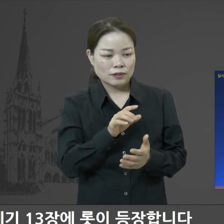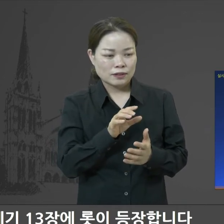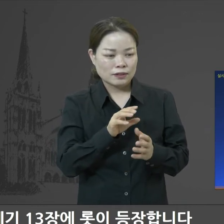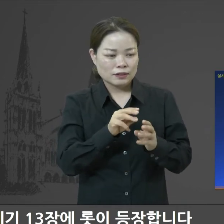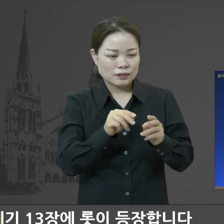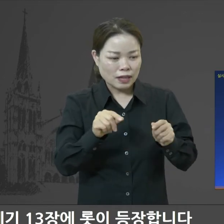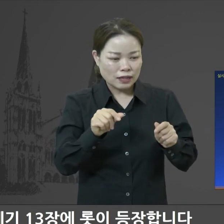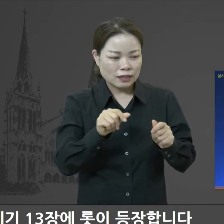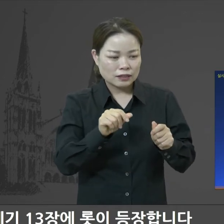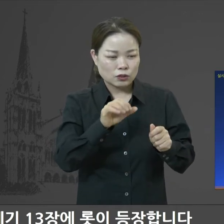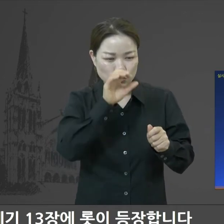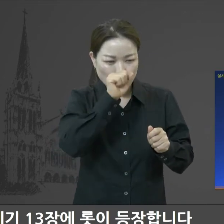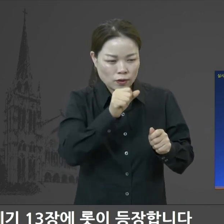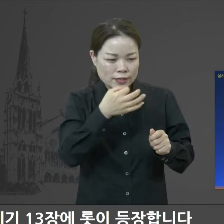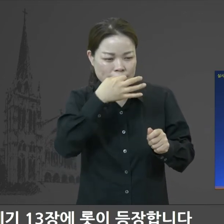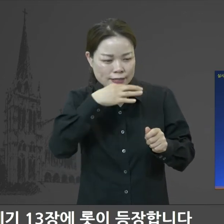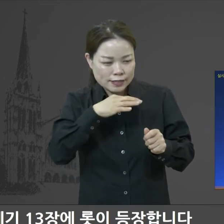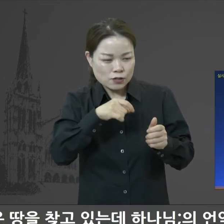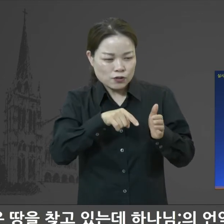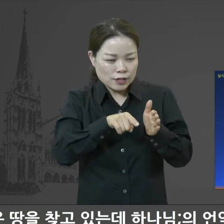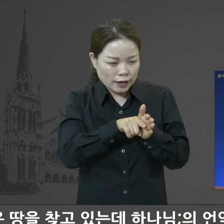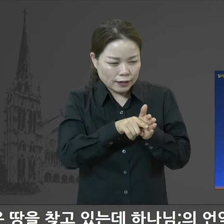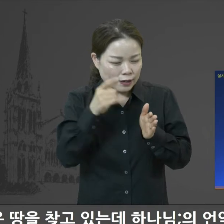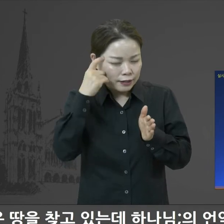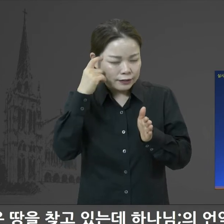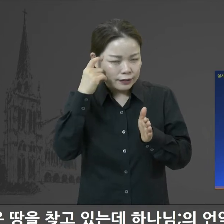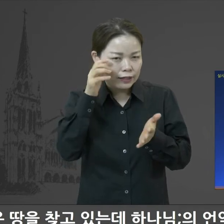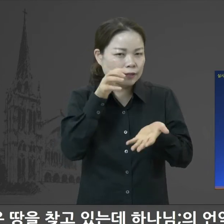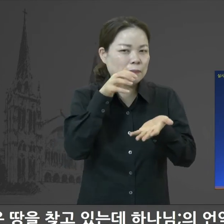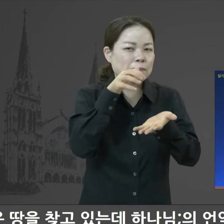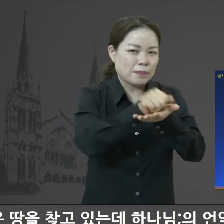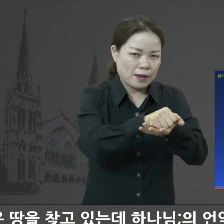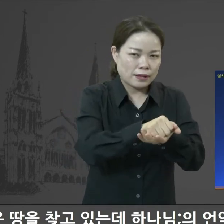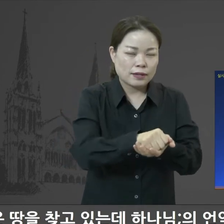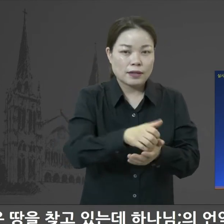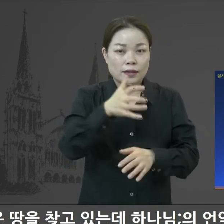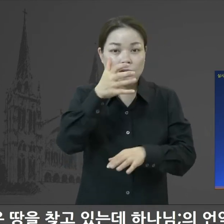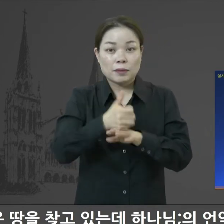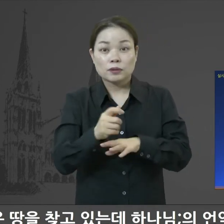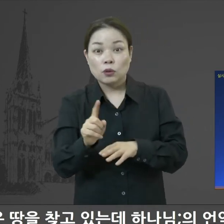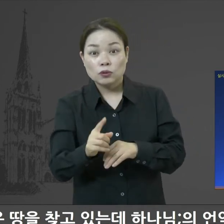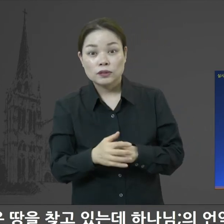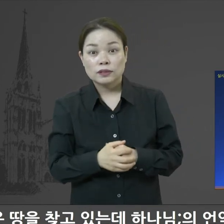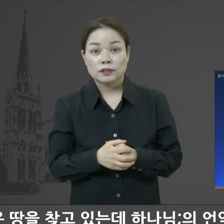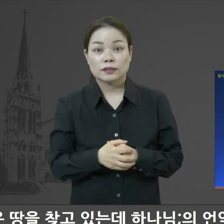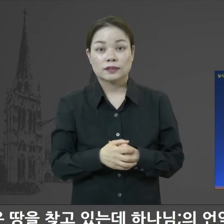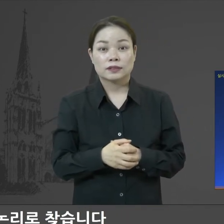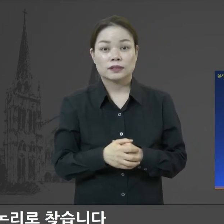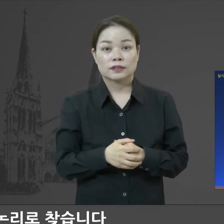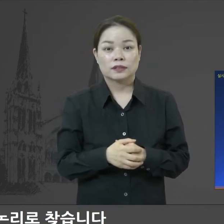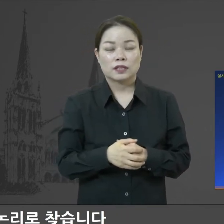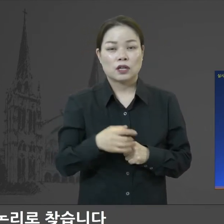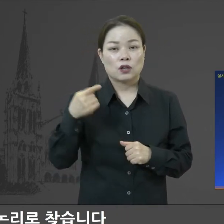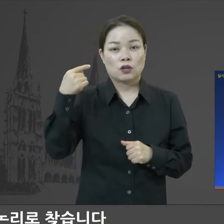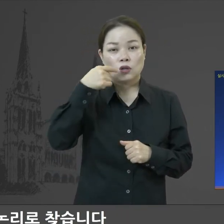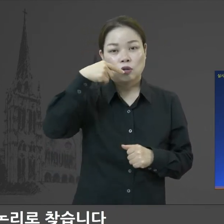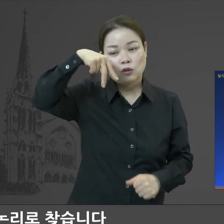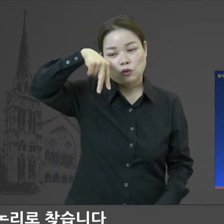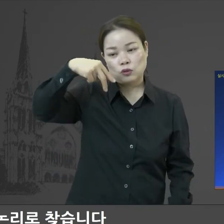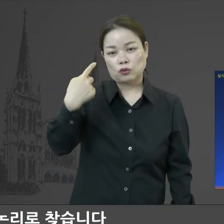될 것인가에 따라서 주거지를 결정하죠. 결국 그가 마지막 어디까지 갑니까?